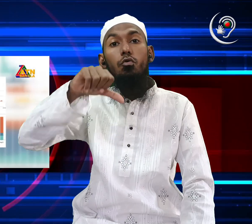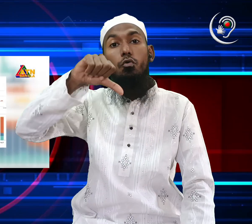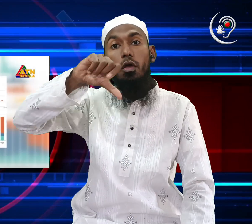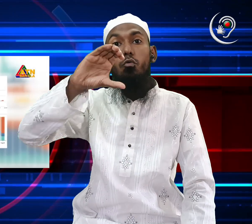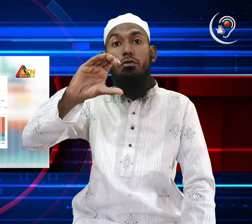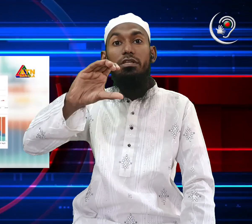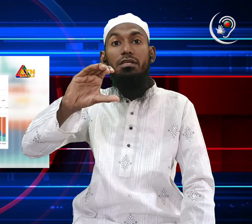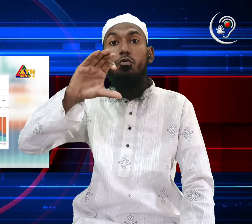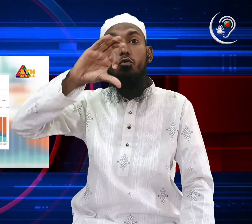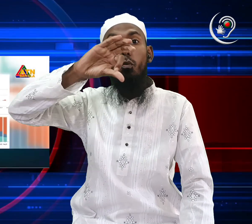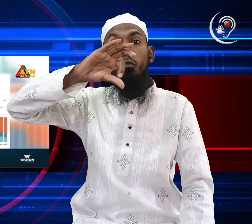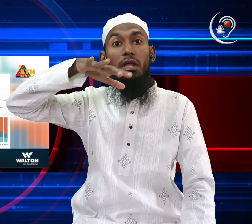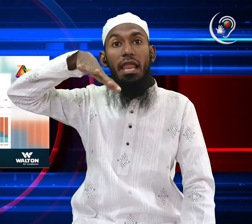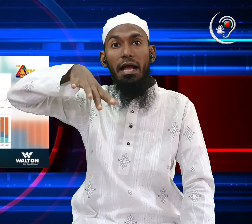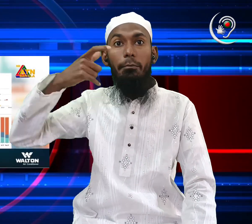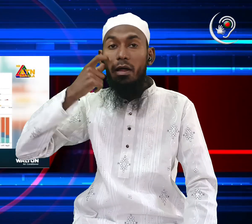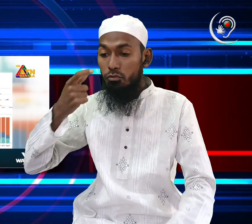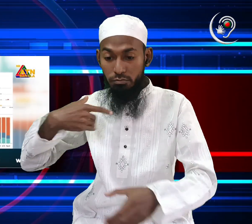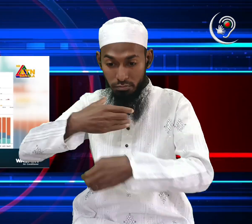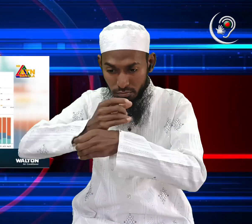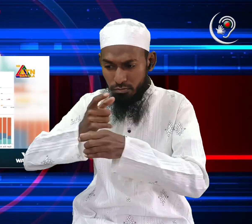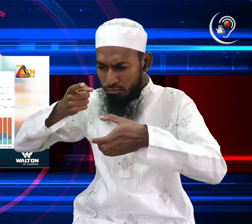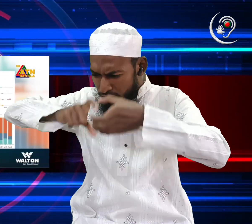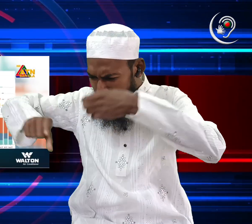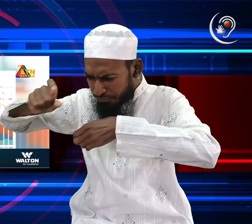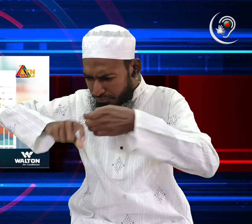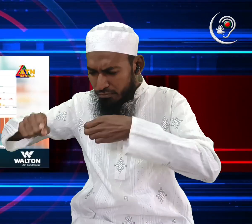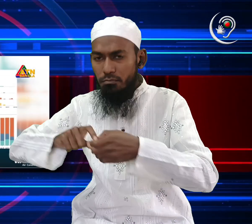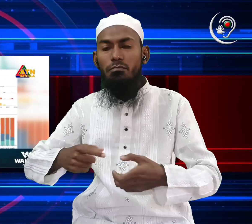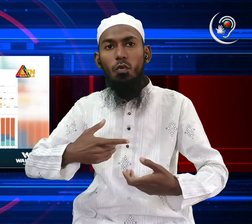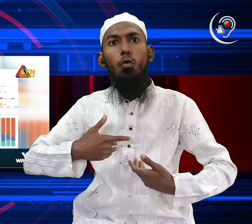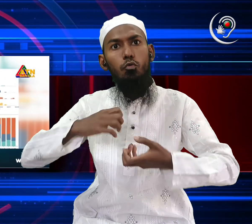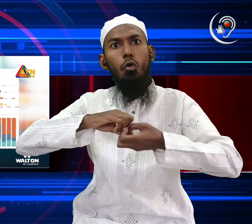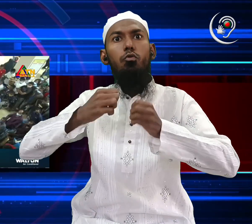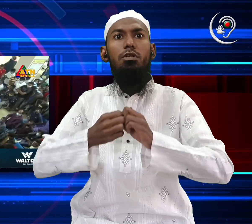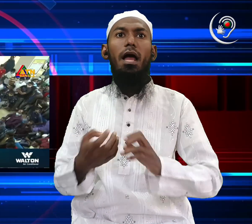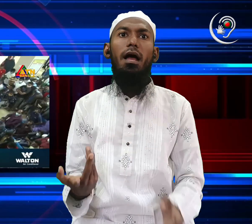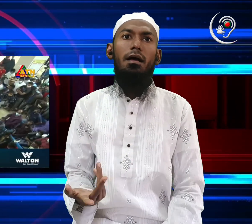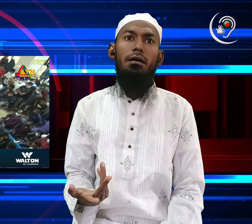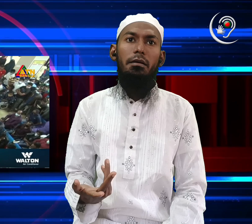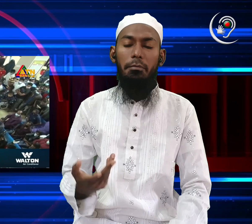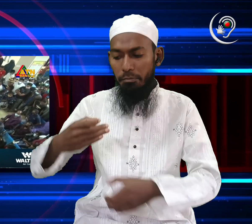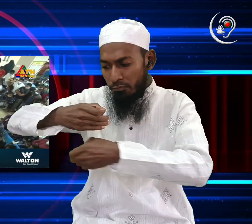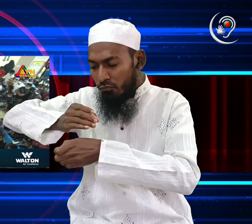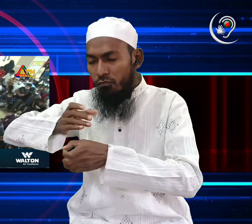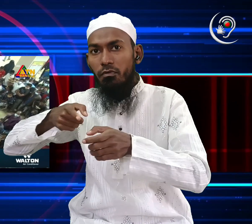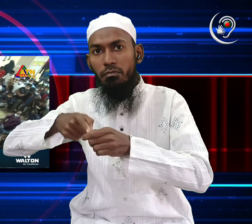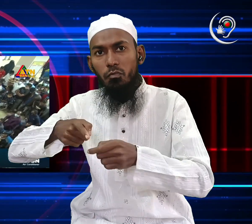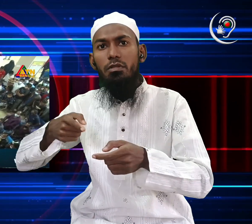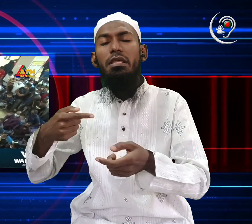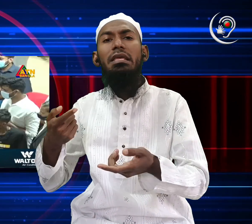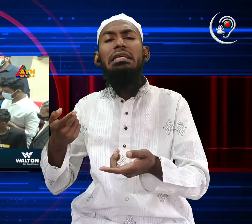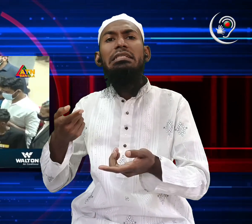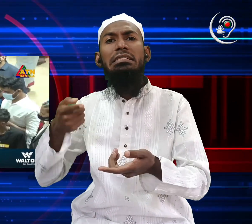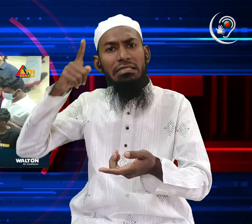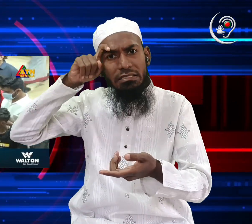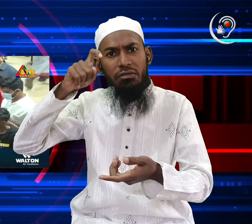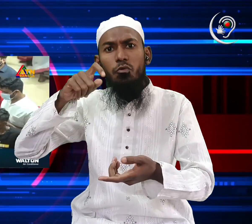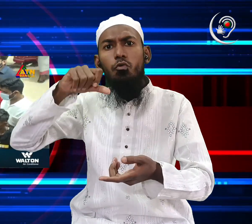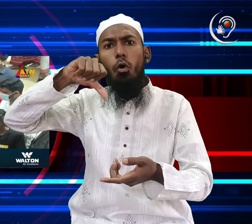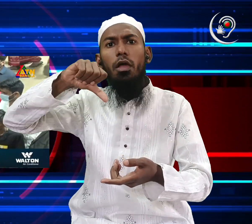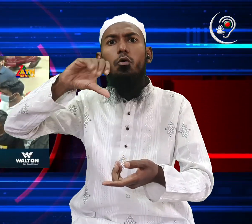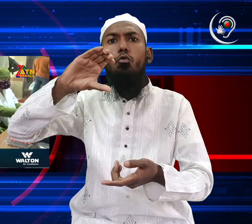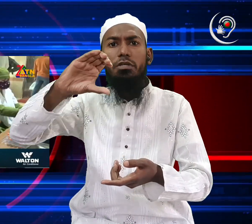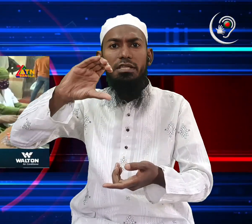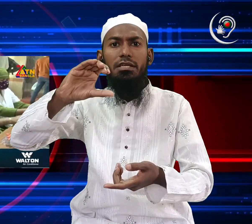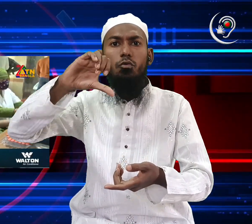গত সপ্তাহে গবেষণা প্রবন্ধটি প্রকাশ করেছে আন্তর্জাতিক বিজ্ঞান সাময়িকী ভ্যাকসিন। প্রবন্ধে গবেষকরা বলছেন, এই ৯,৯০,০০,০০০